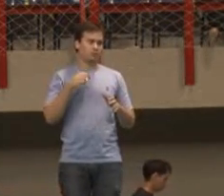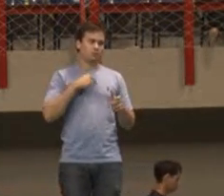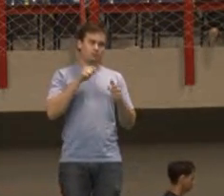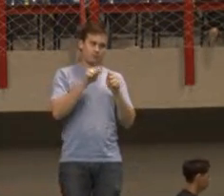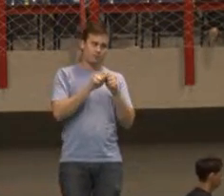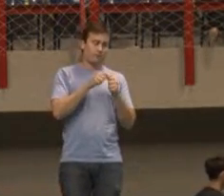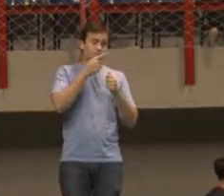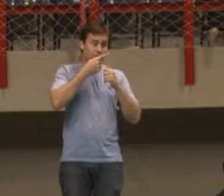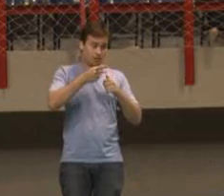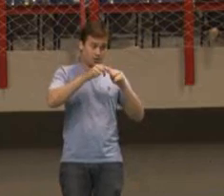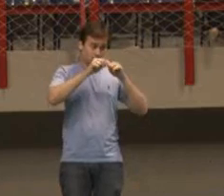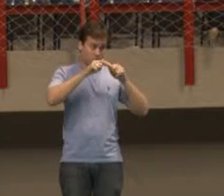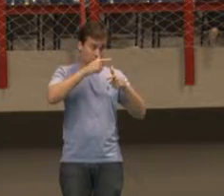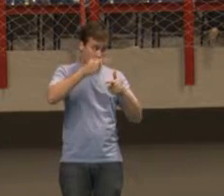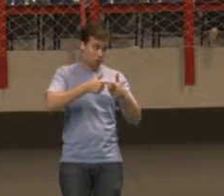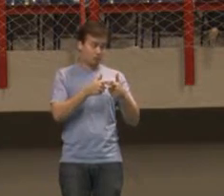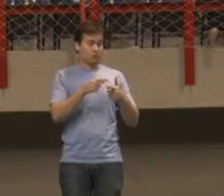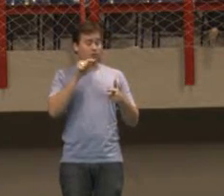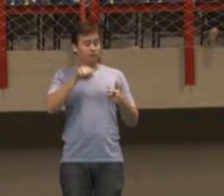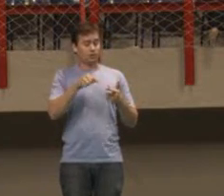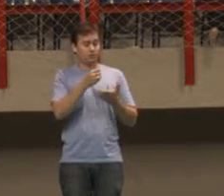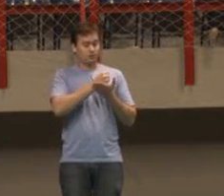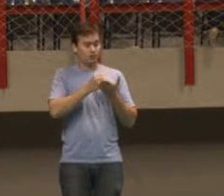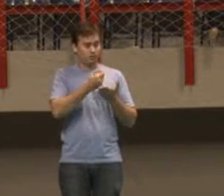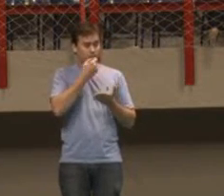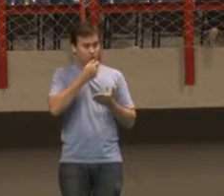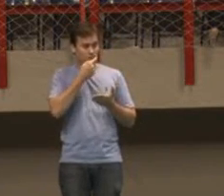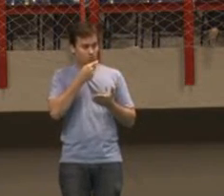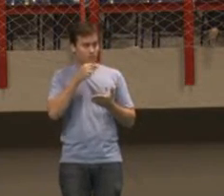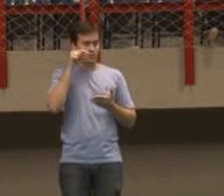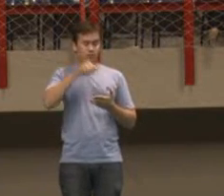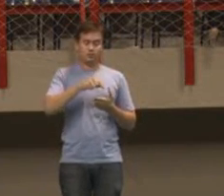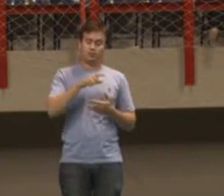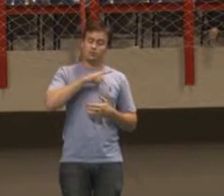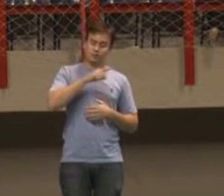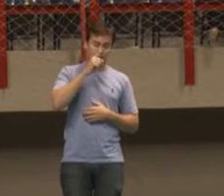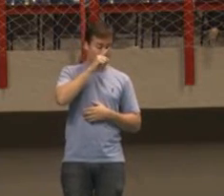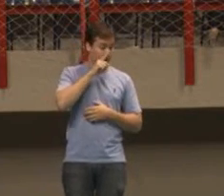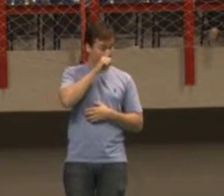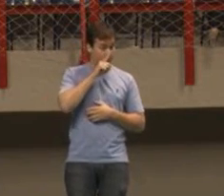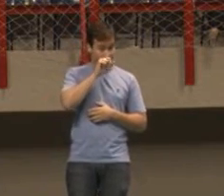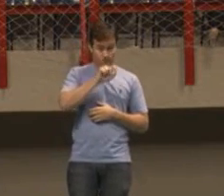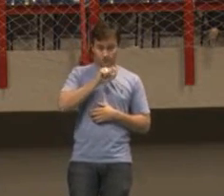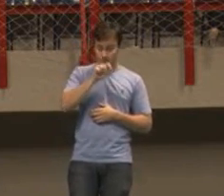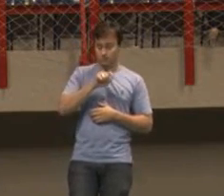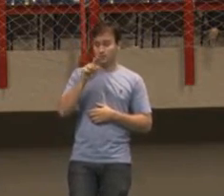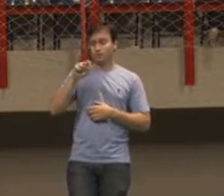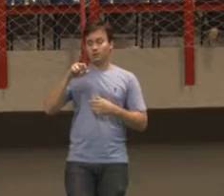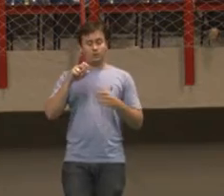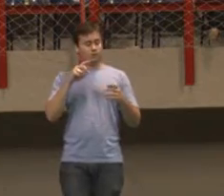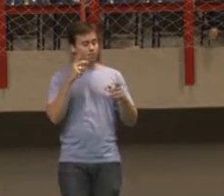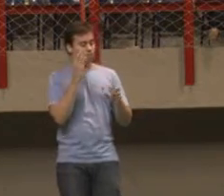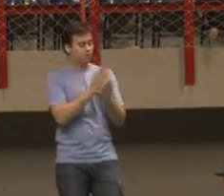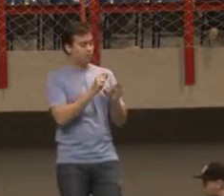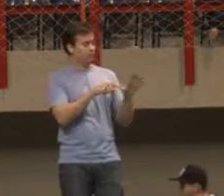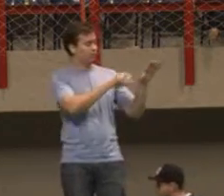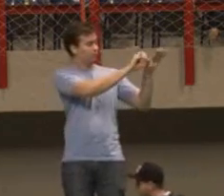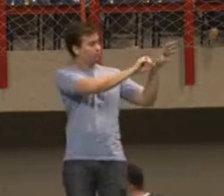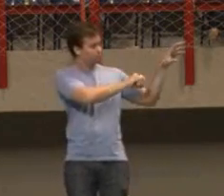a pílula do dia seguinte, um dos principais efeitos é evitar que ocorra o quê, pessoal? A fixação.